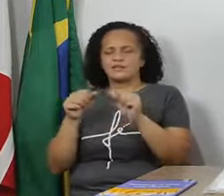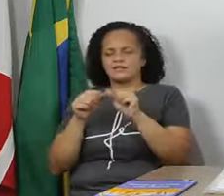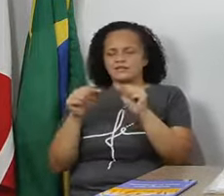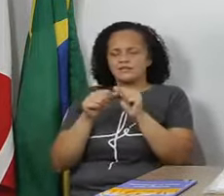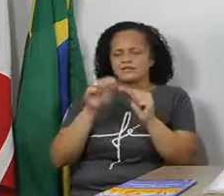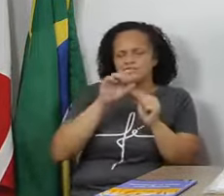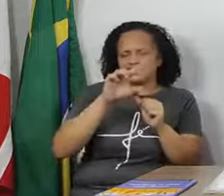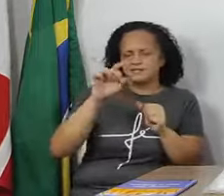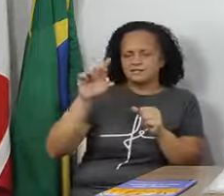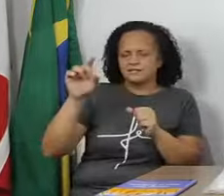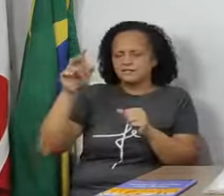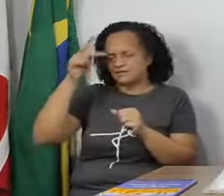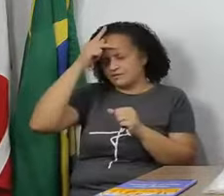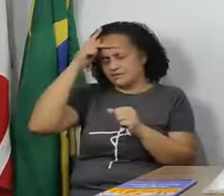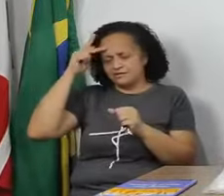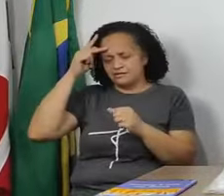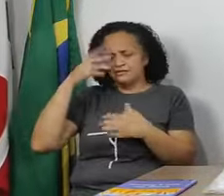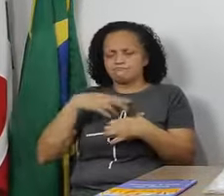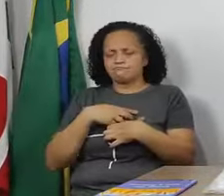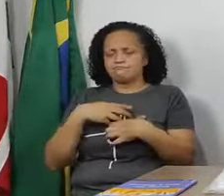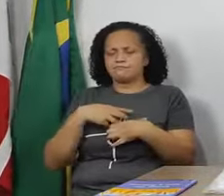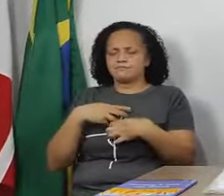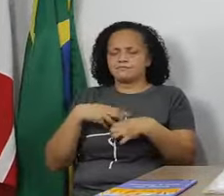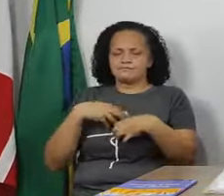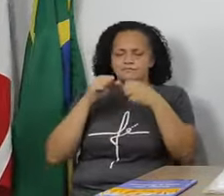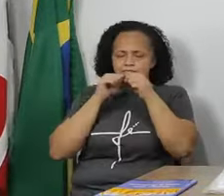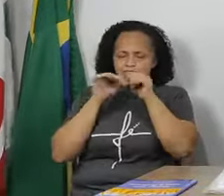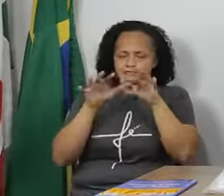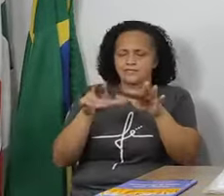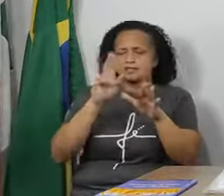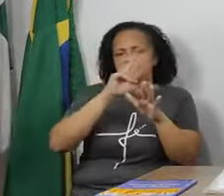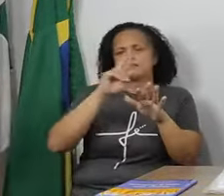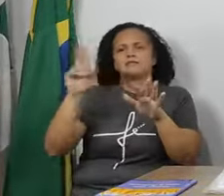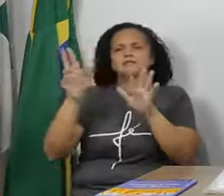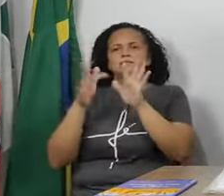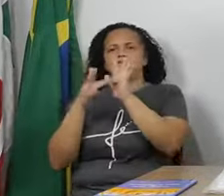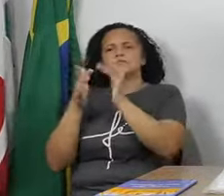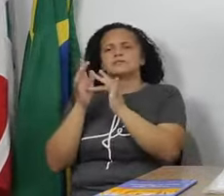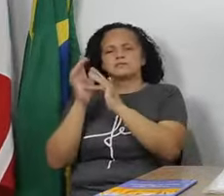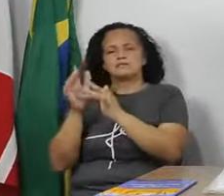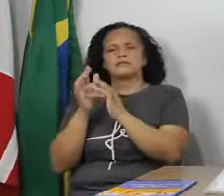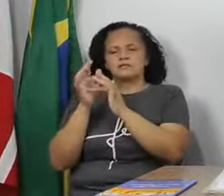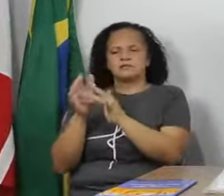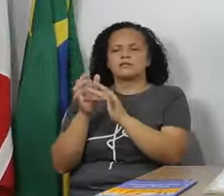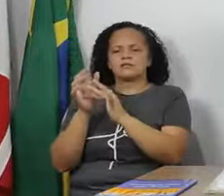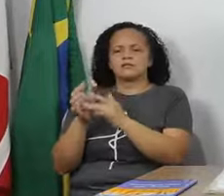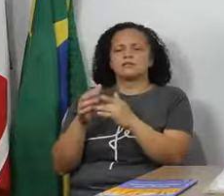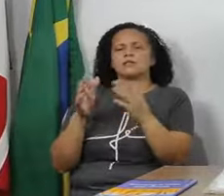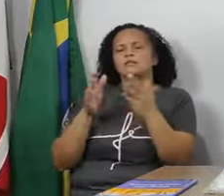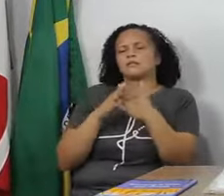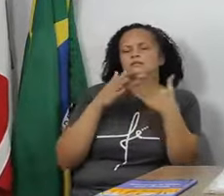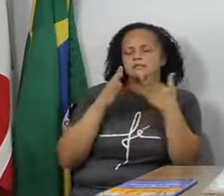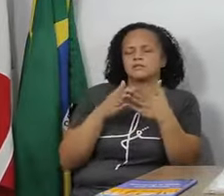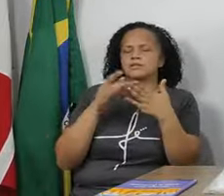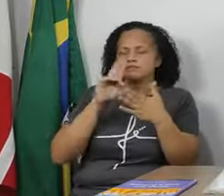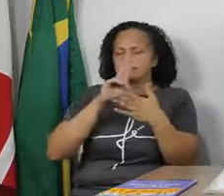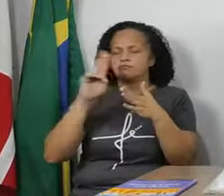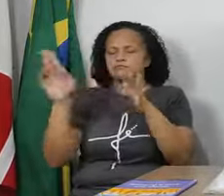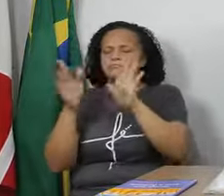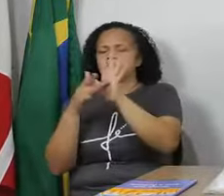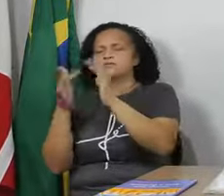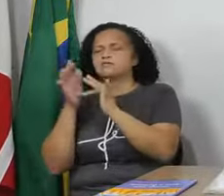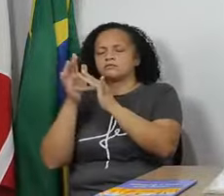hora. E derramar bênção sem medida, Pai. Em nome de Jesus Cristo, eu peço ao Senhor, eu invoco que o